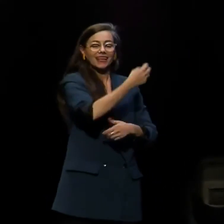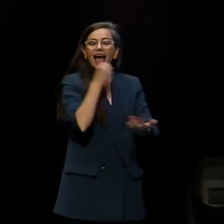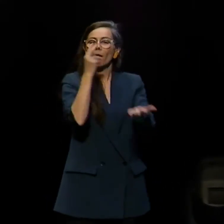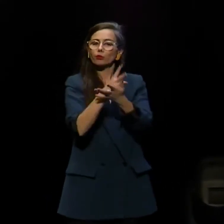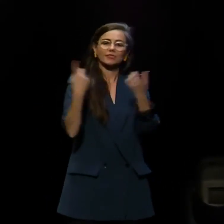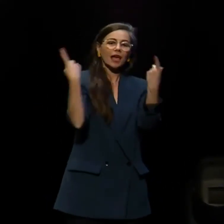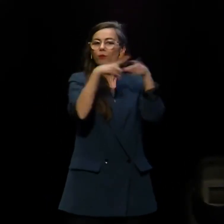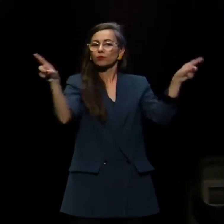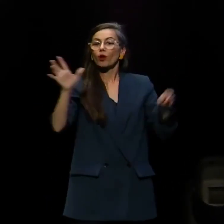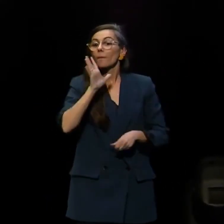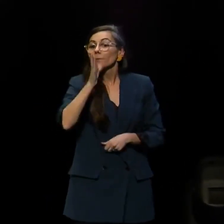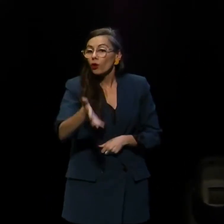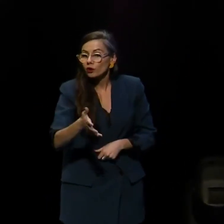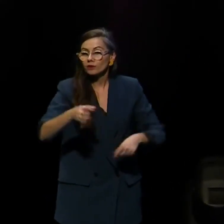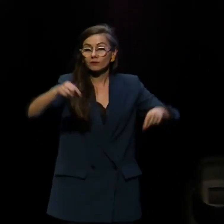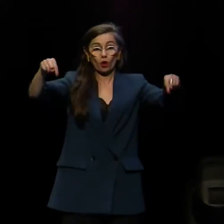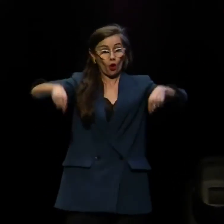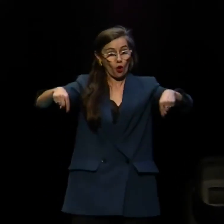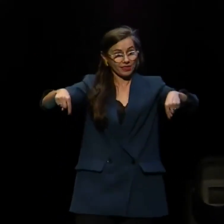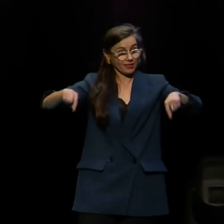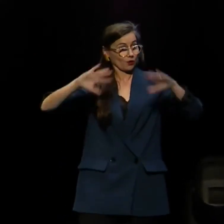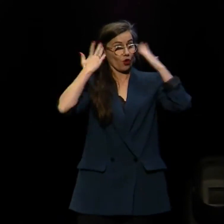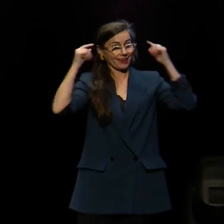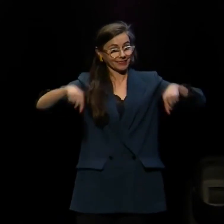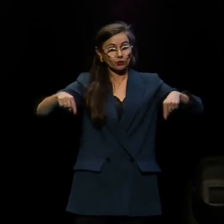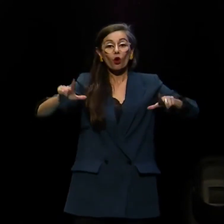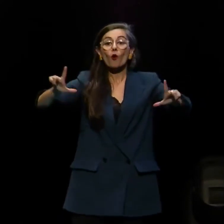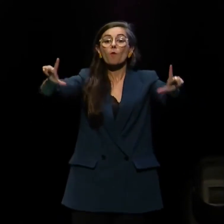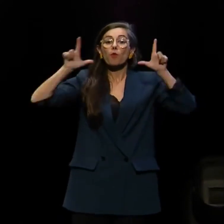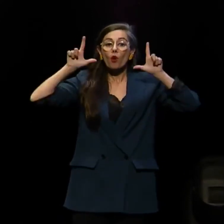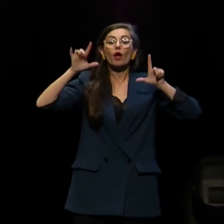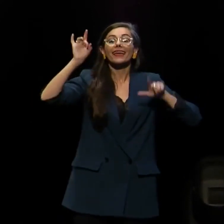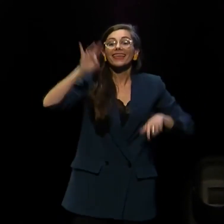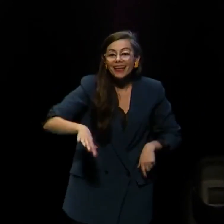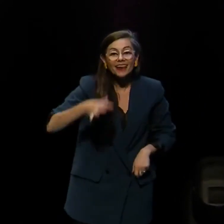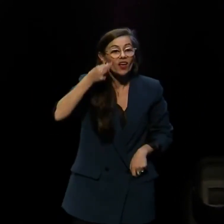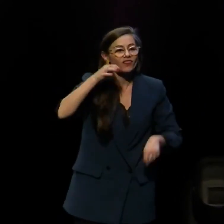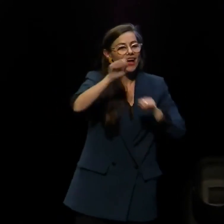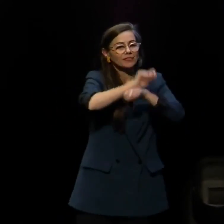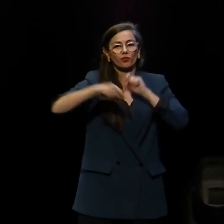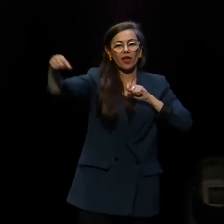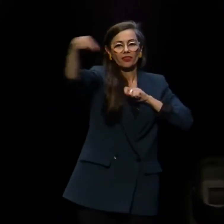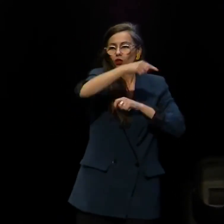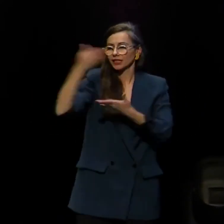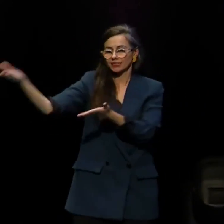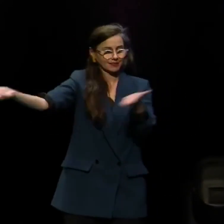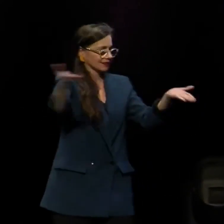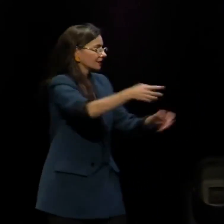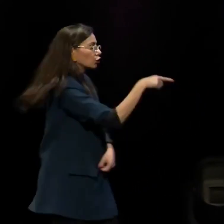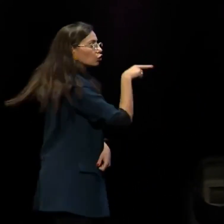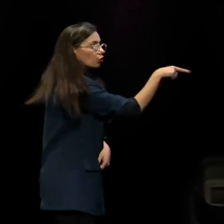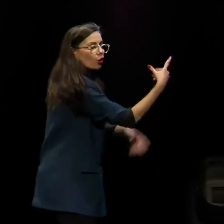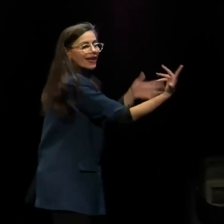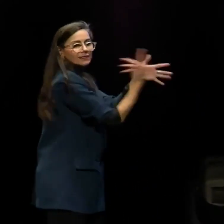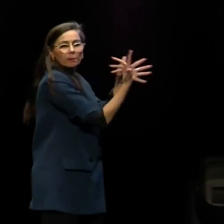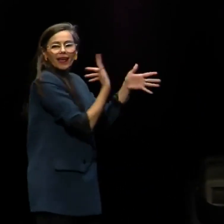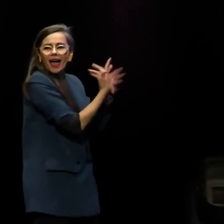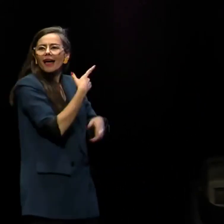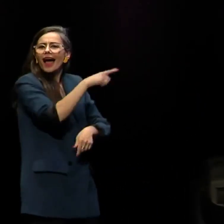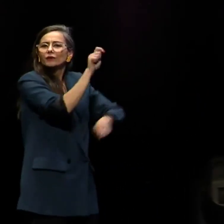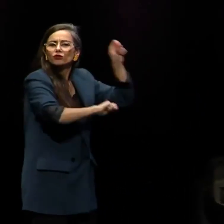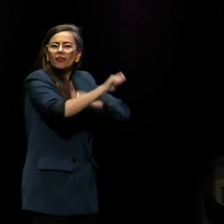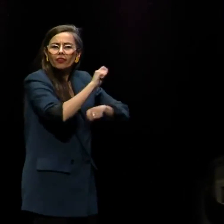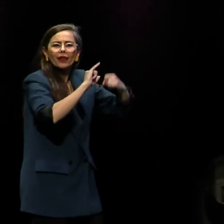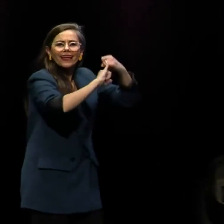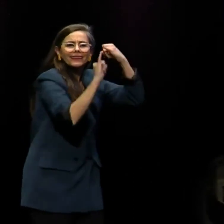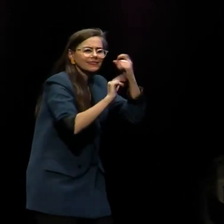Este congreso, a diferencia de los anteriores, tiene una característica que le diferencia. El protagonismo no es de la